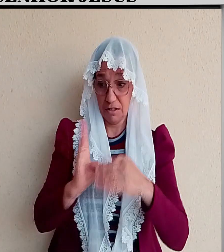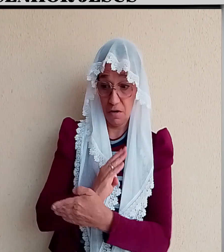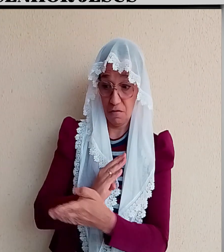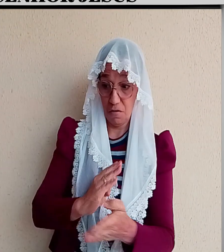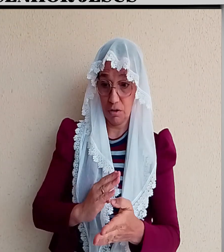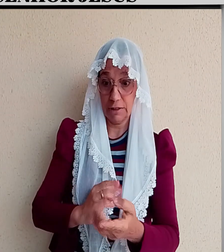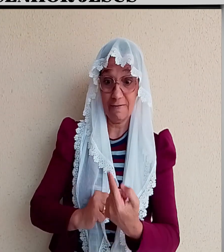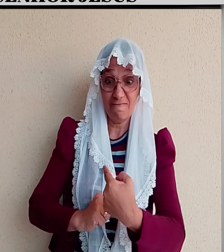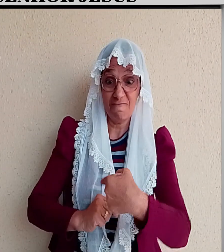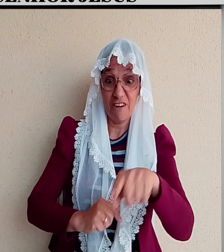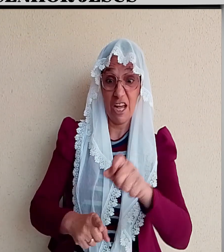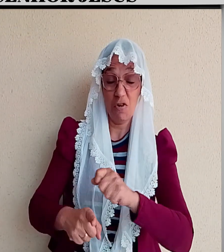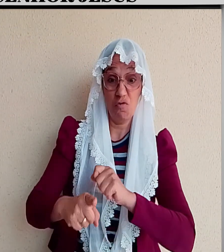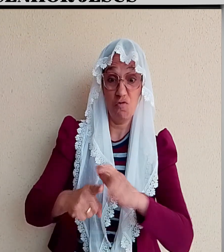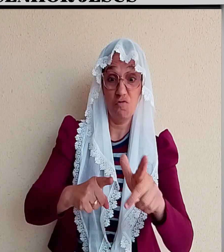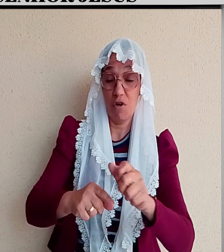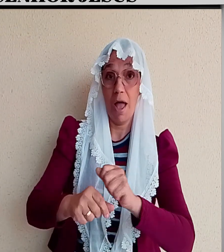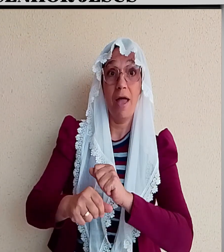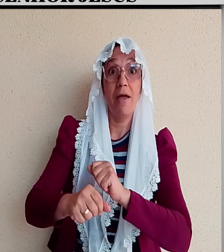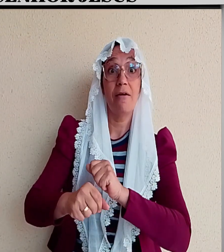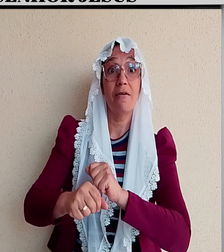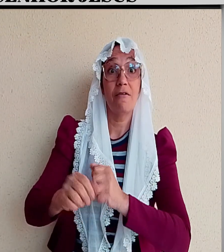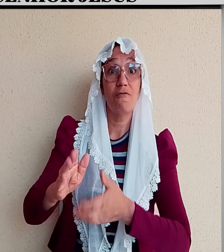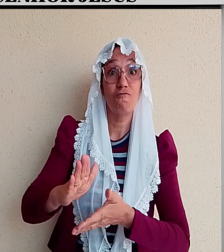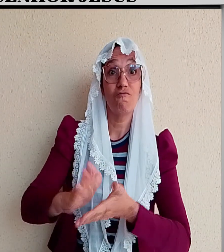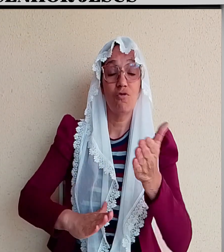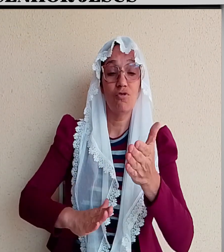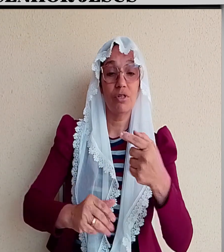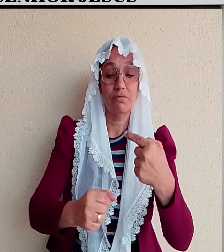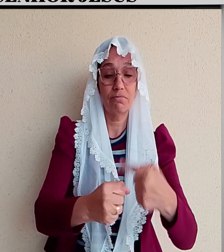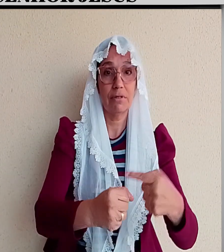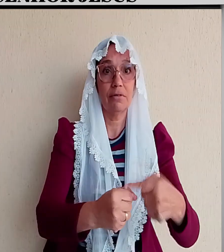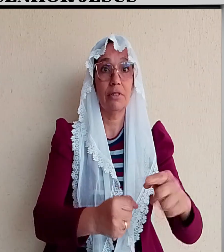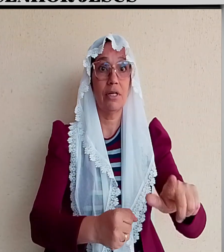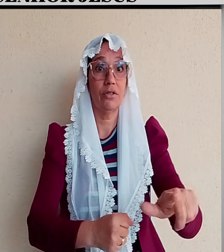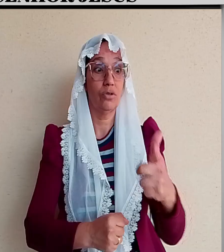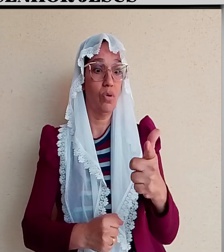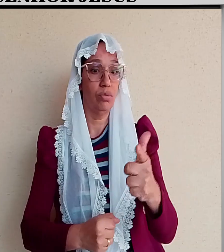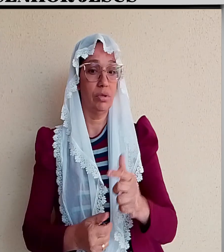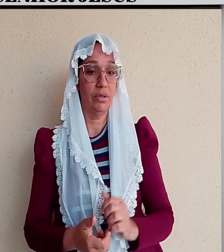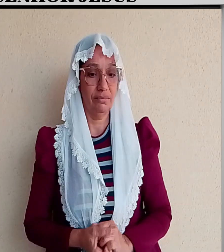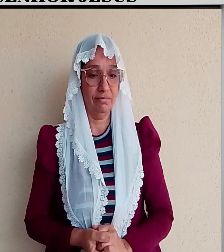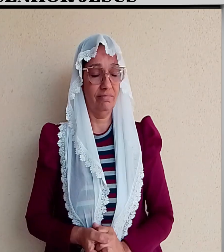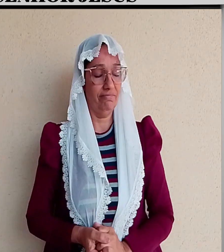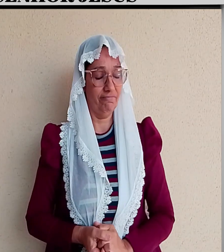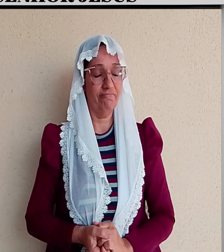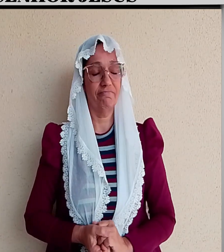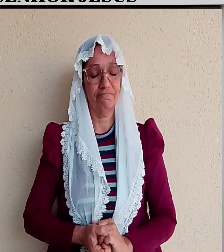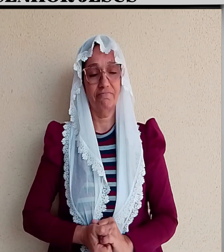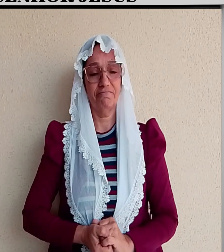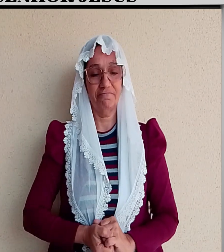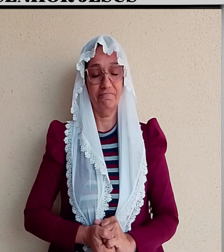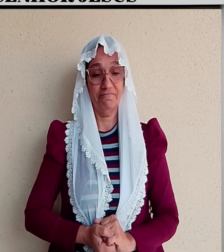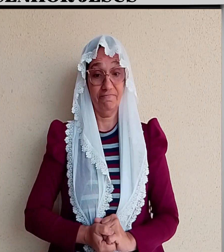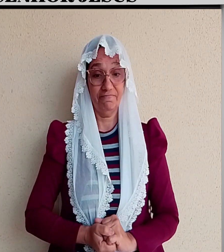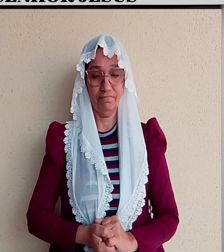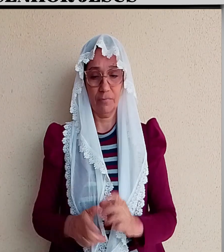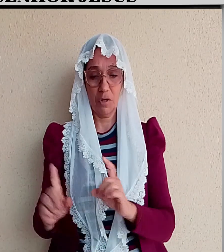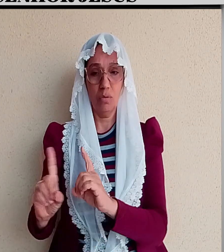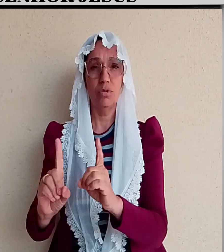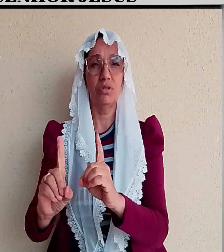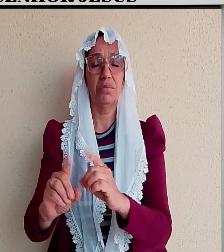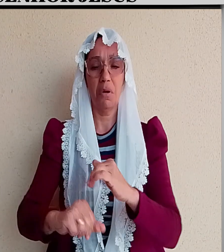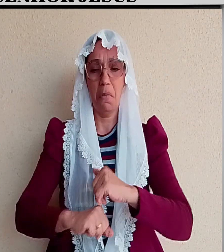percorrer as cidades de Israel, sem que venha o Filho do Homem. Não é o discípulo mais do que o